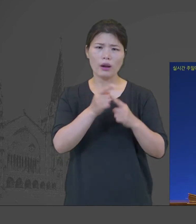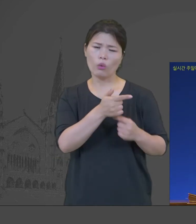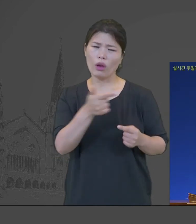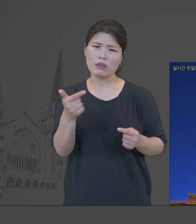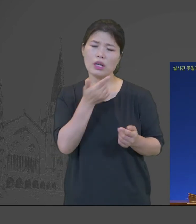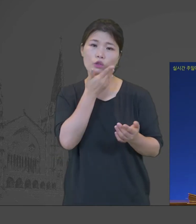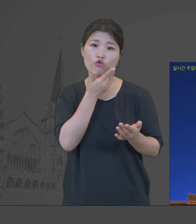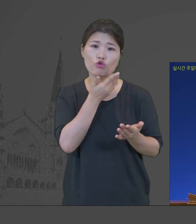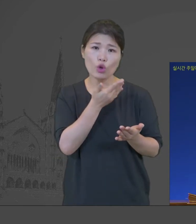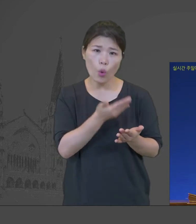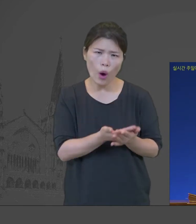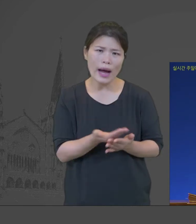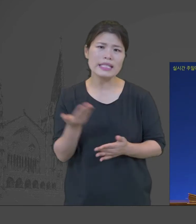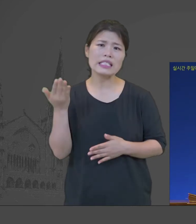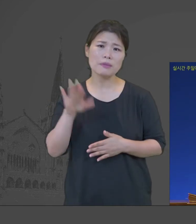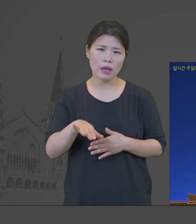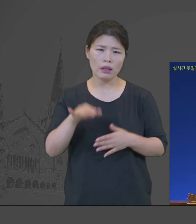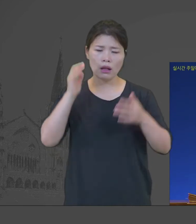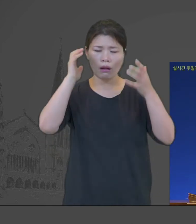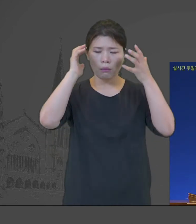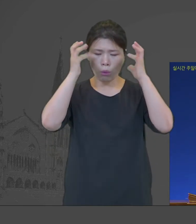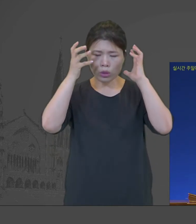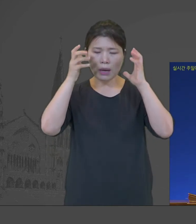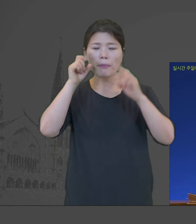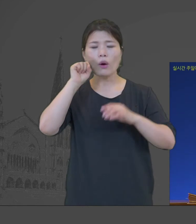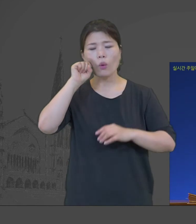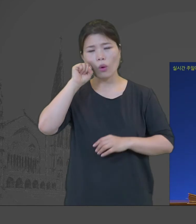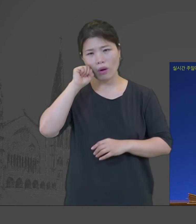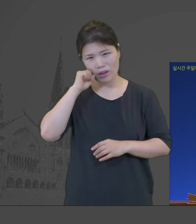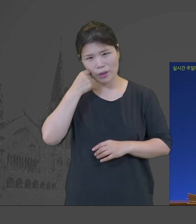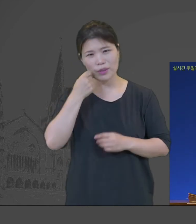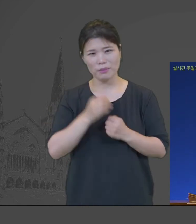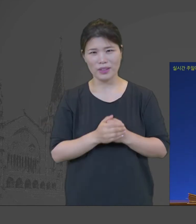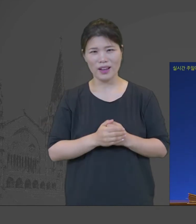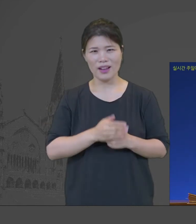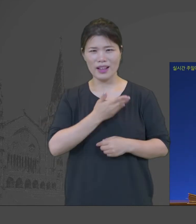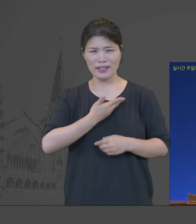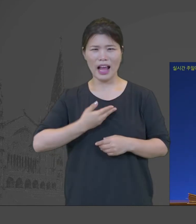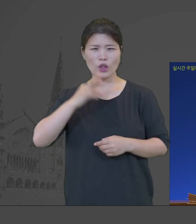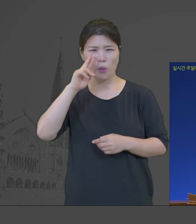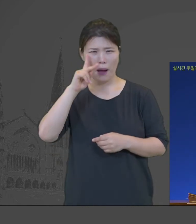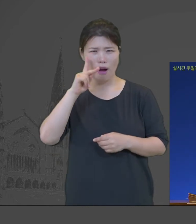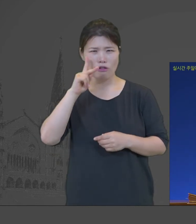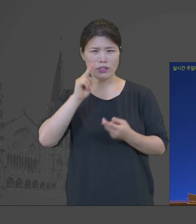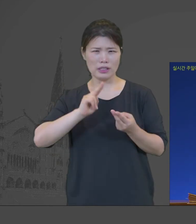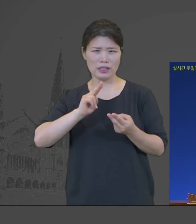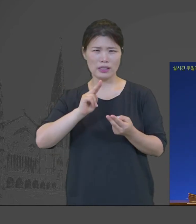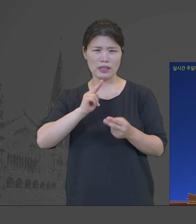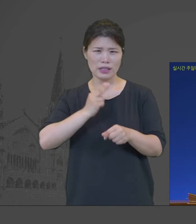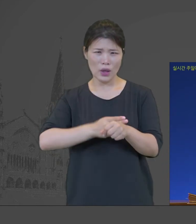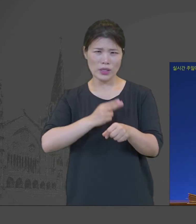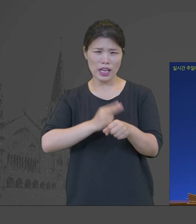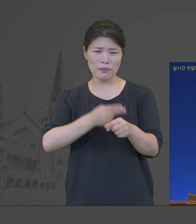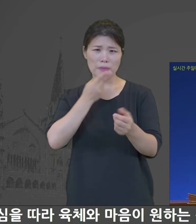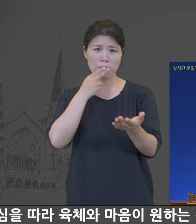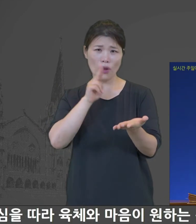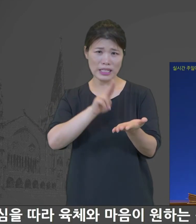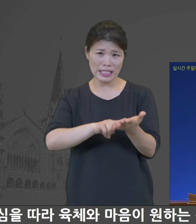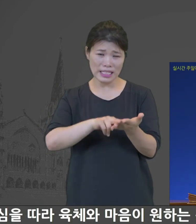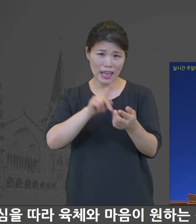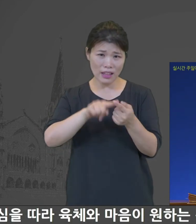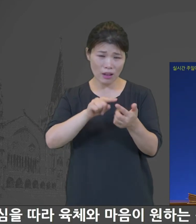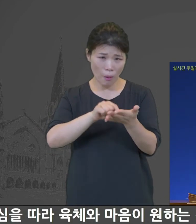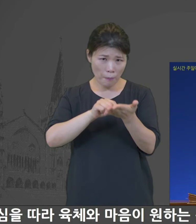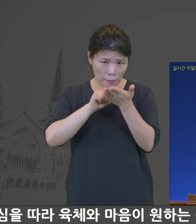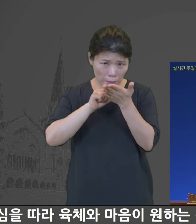중요하면서도 복잡하고 어렵습니다. 특별히 사도 바울이 쓴 편지들을 보면 육체를 도대체 뭐라고